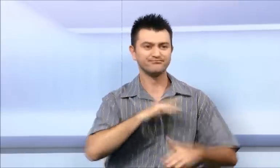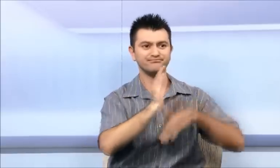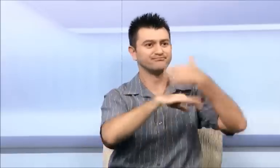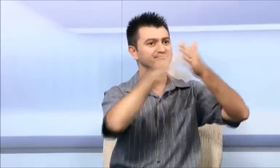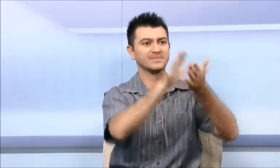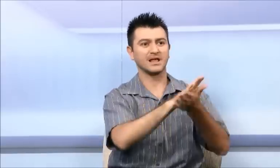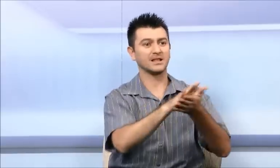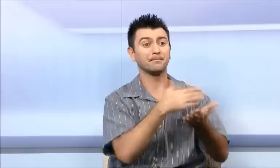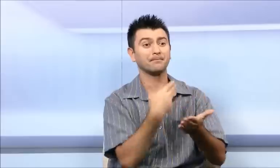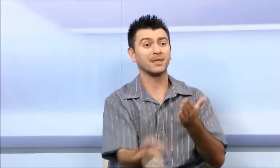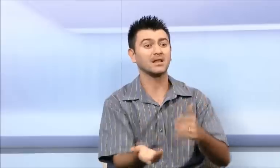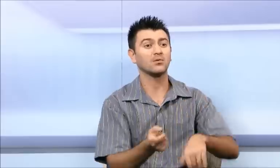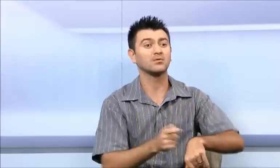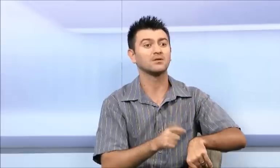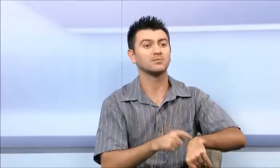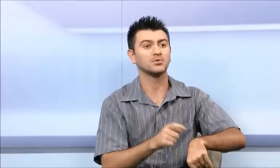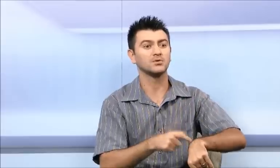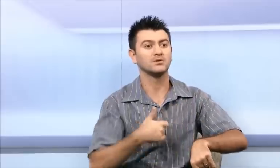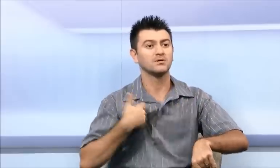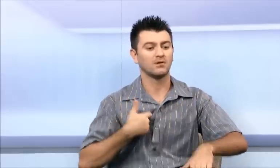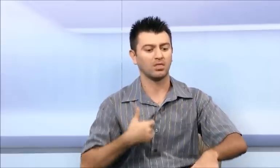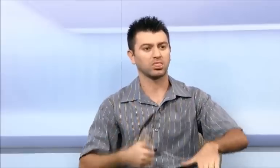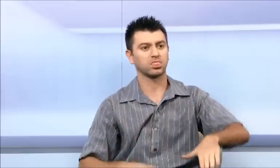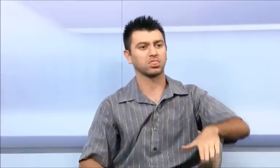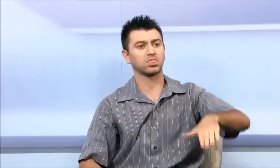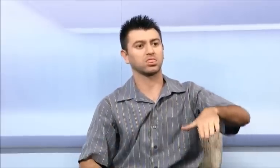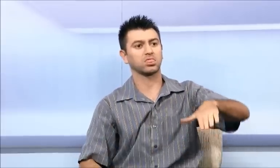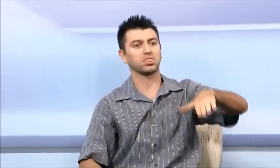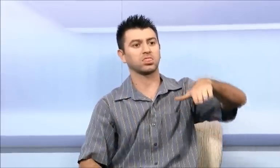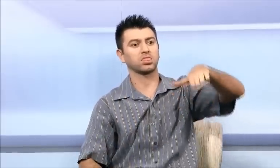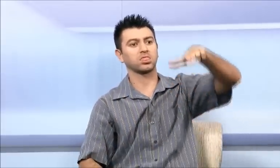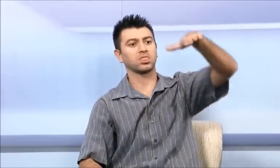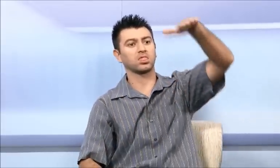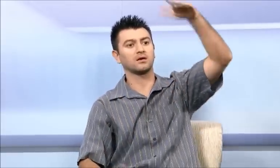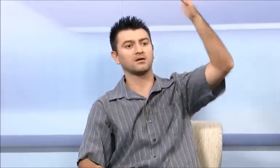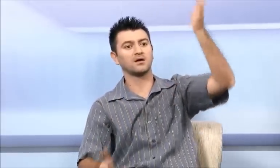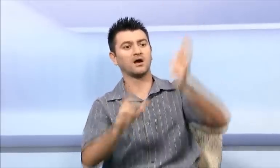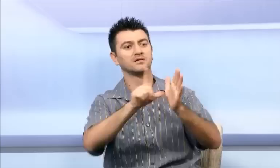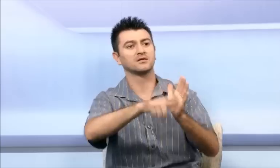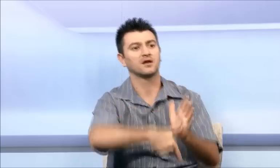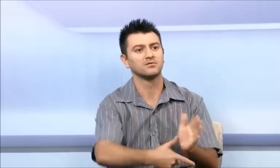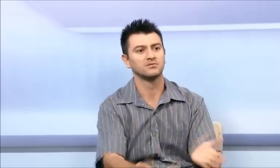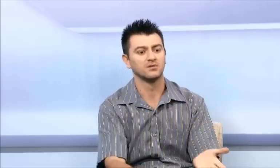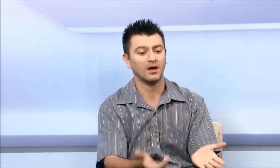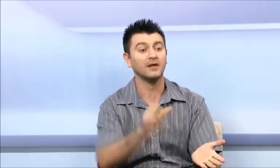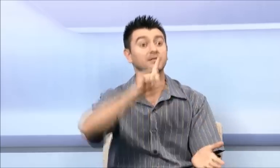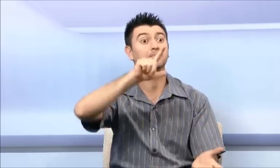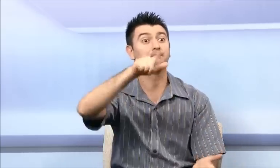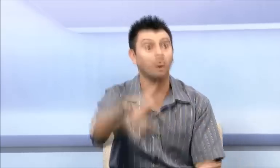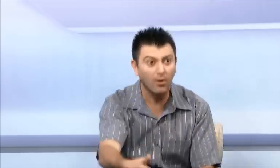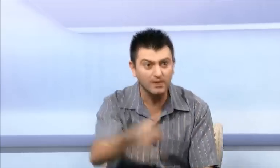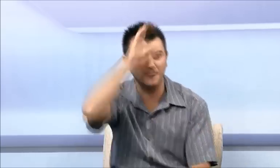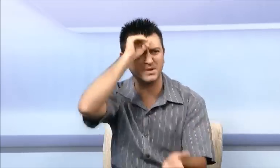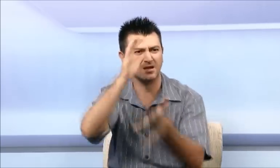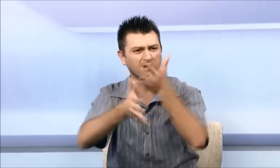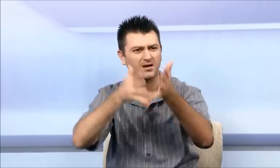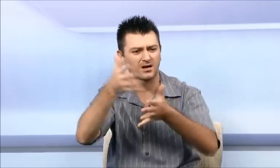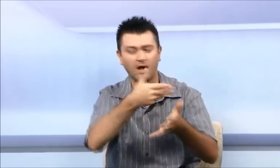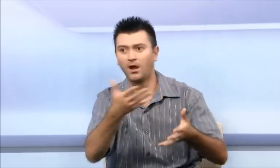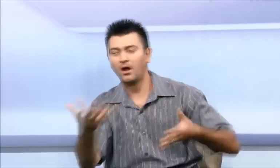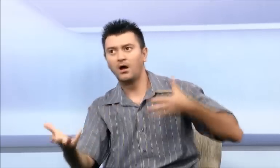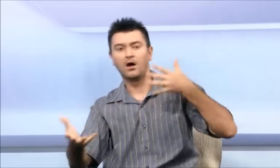na língua de sinais mesmo, porque ele não conseguia desenvolver. Então esse tempo que ele fez o implante, tentar se adaptar, aprender o